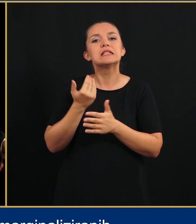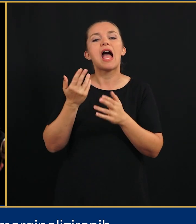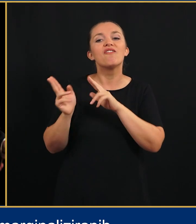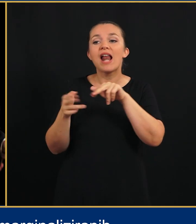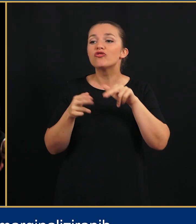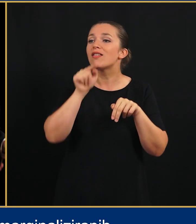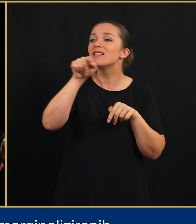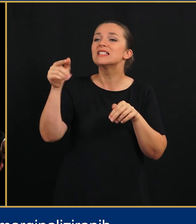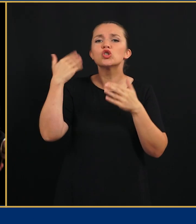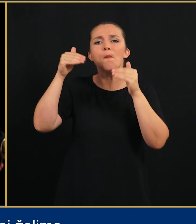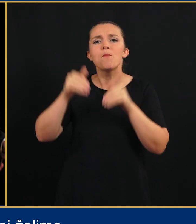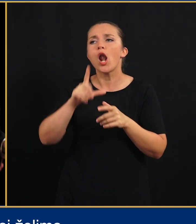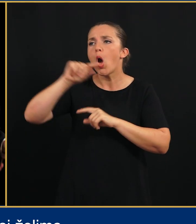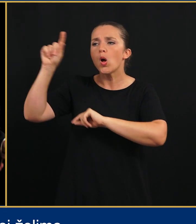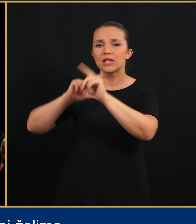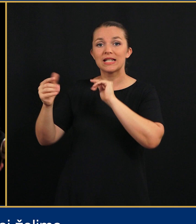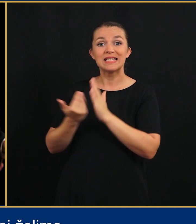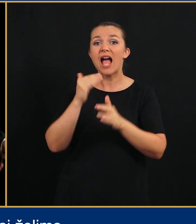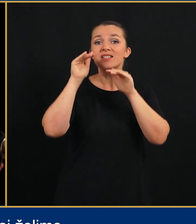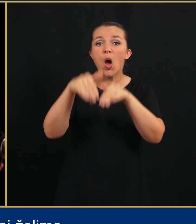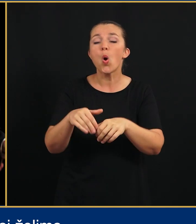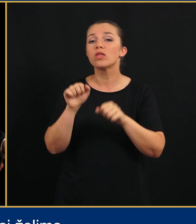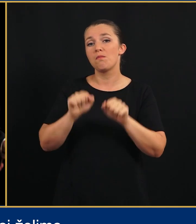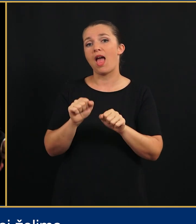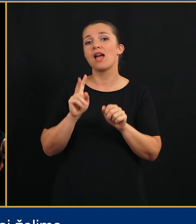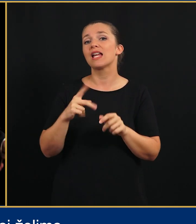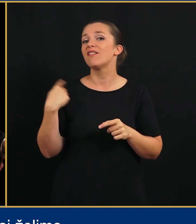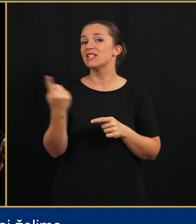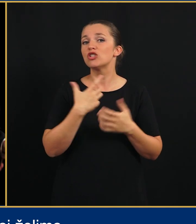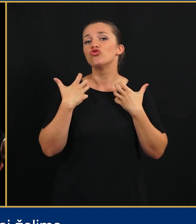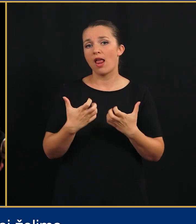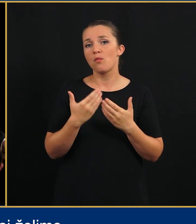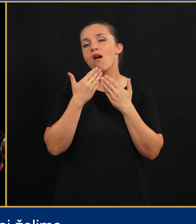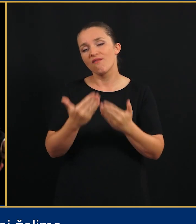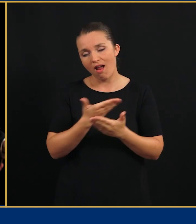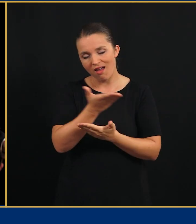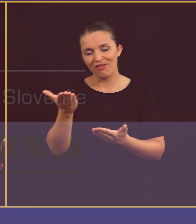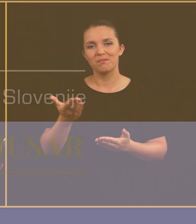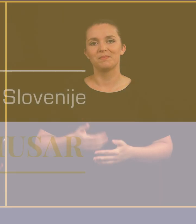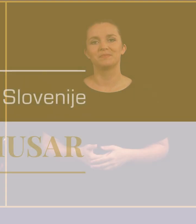morali oditi, za Zahodni Balkan, ki ga vsi želimo. Hvala vam.